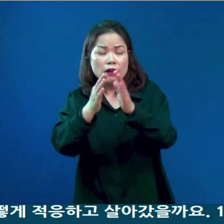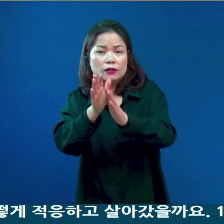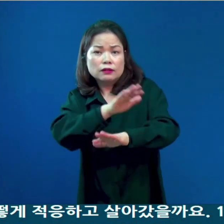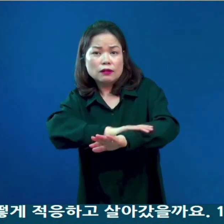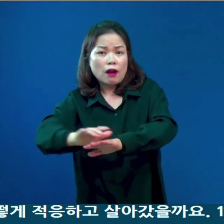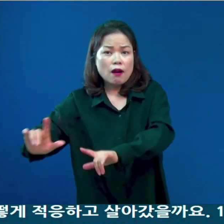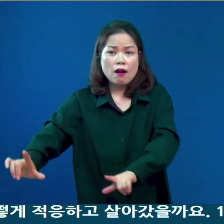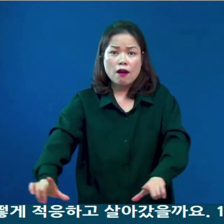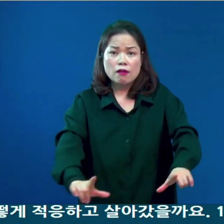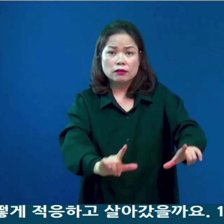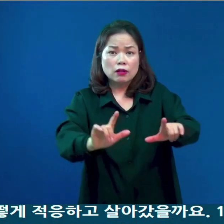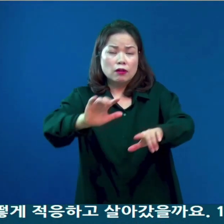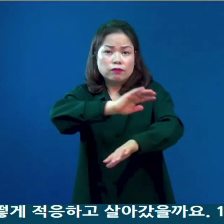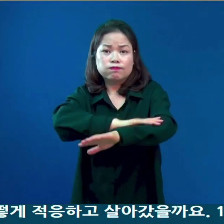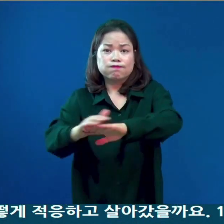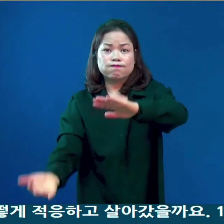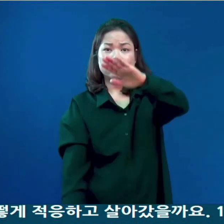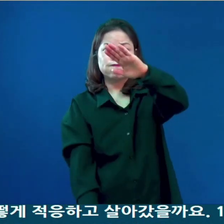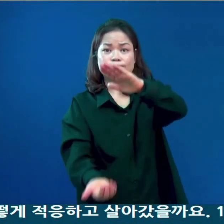살게 되었다는 거예요.